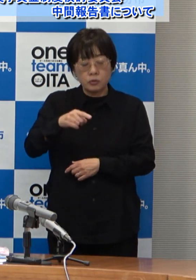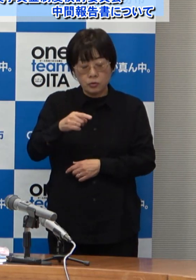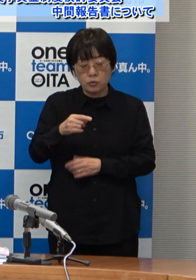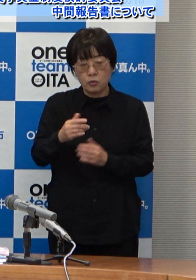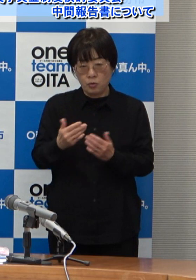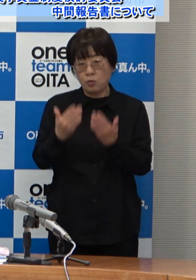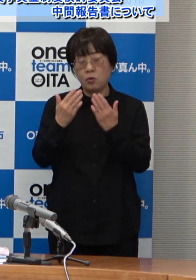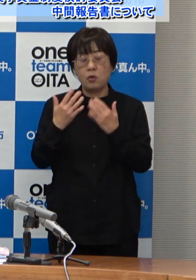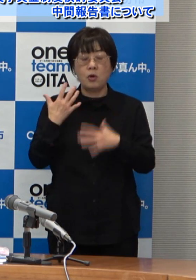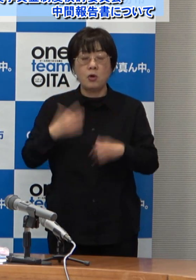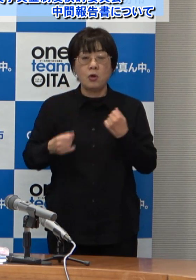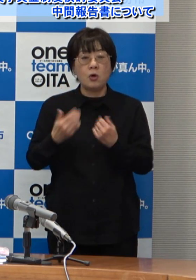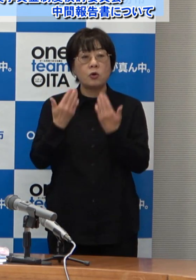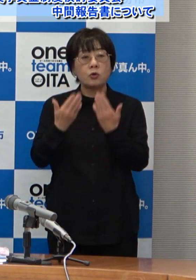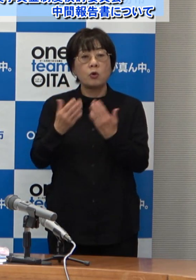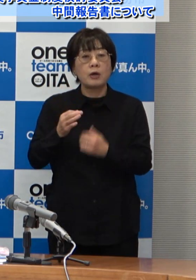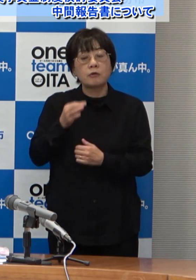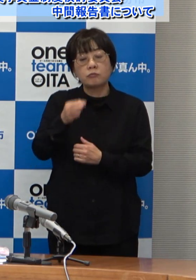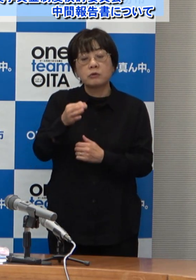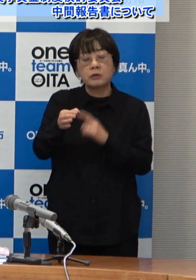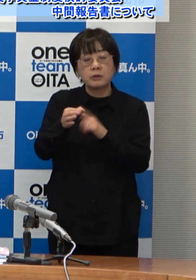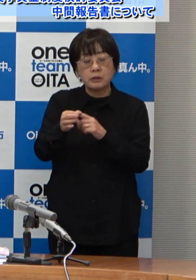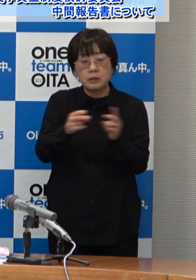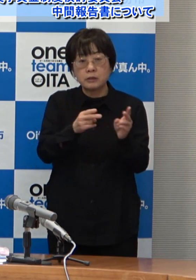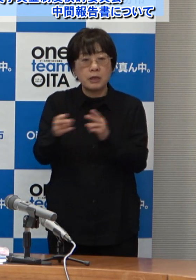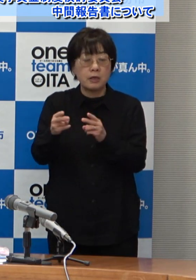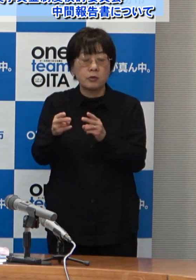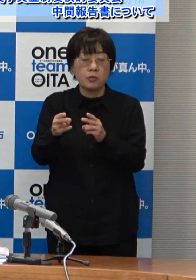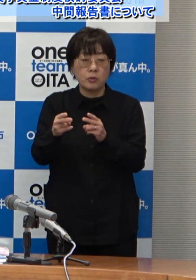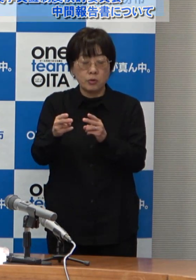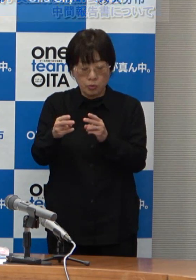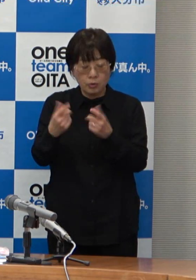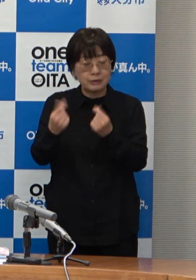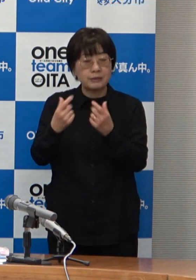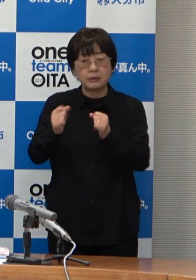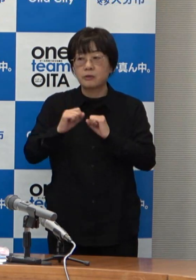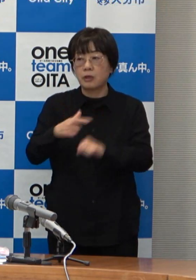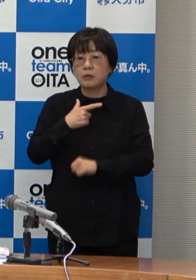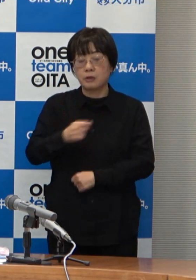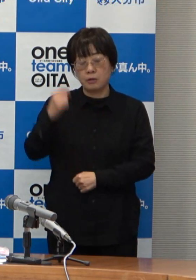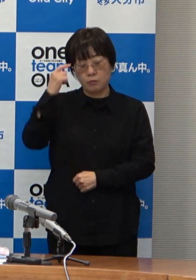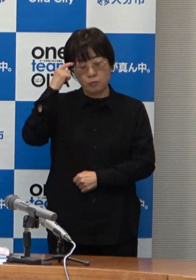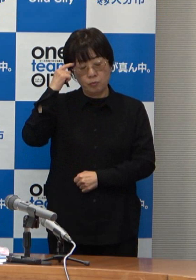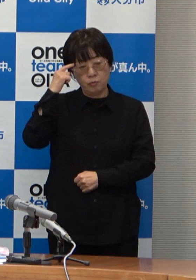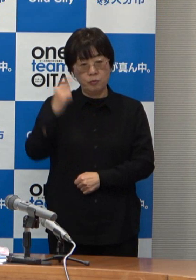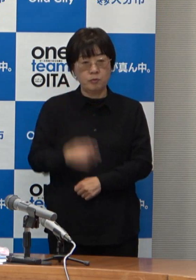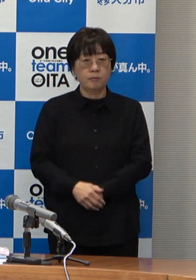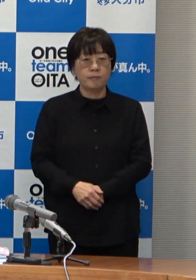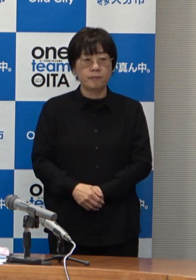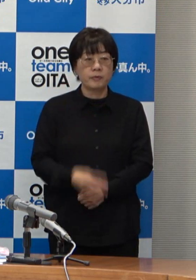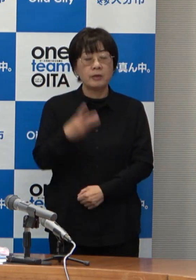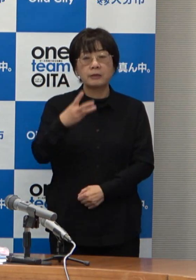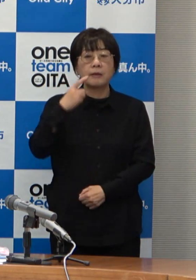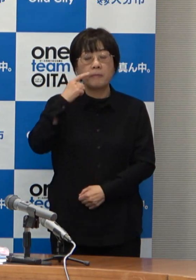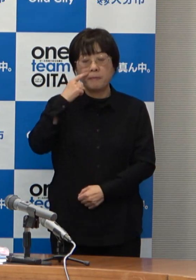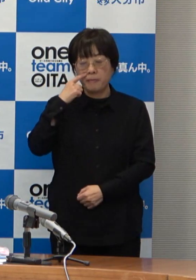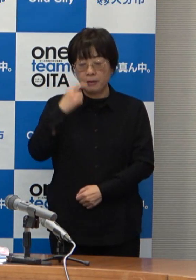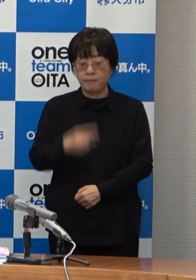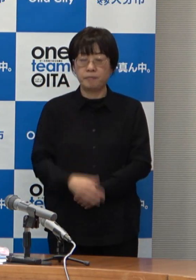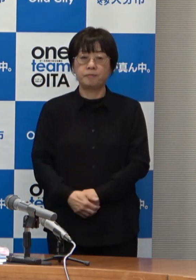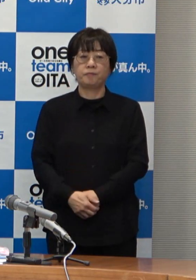とその推進を図りたいと考えてますえ3番